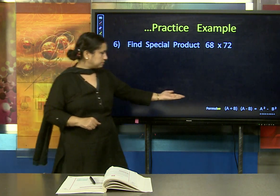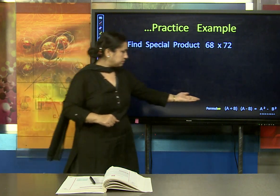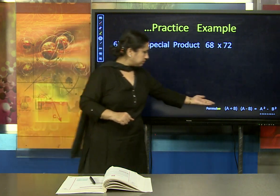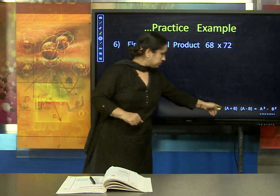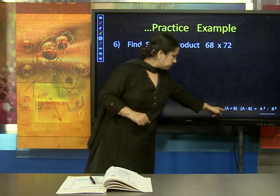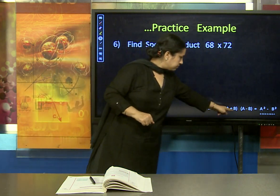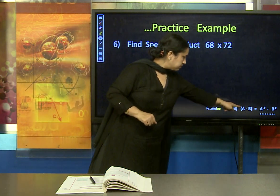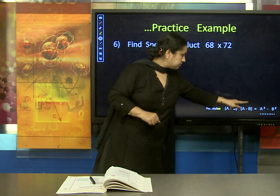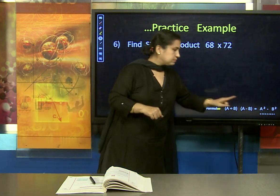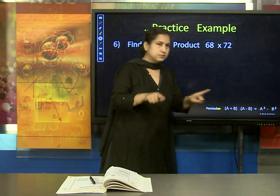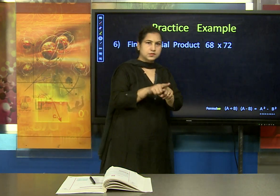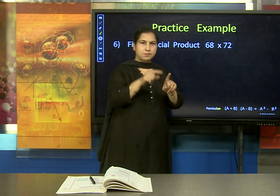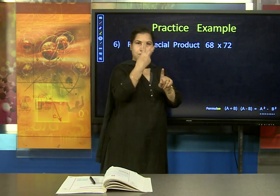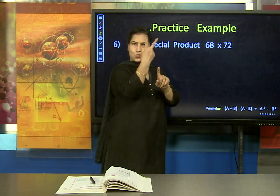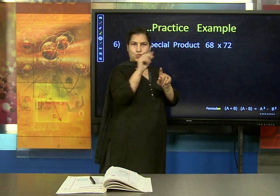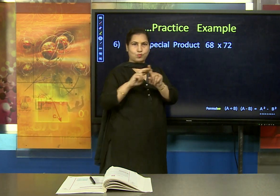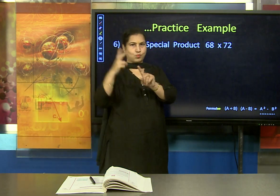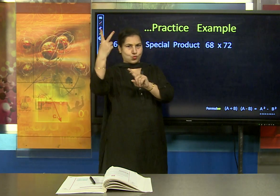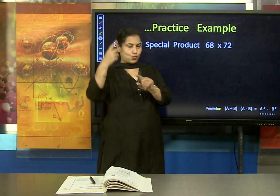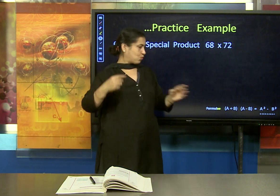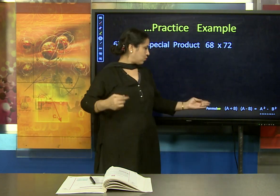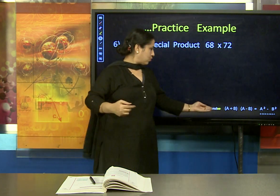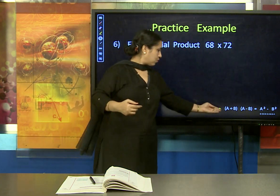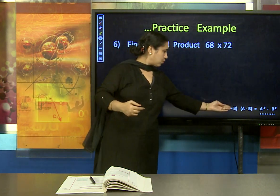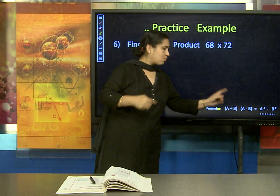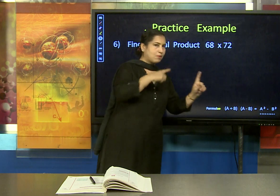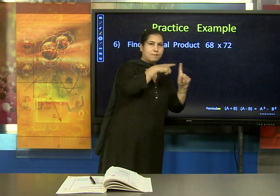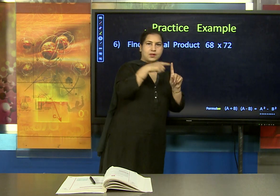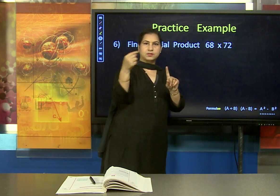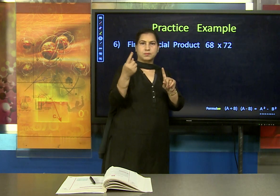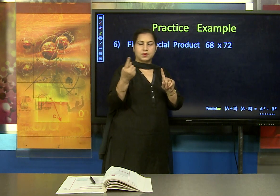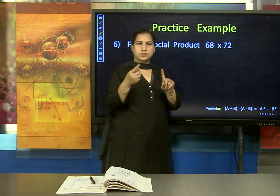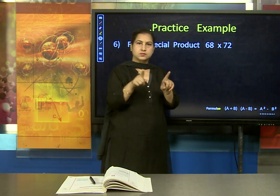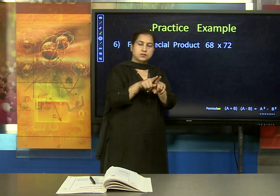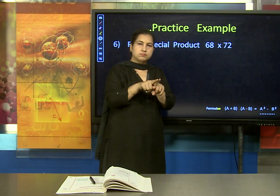देखिए ये फार्मूला है, तो ये फार्मूला